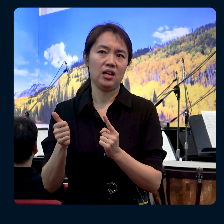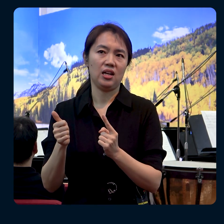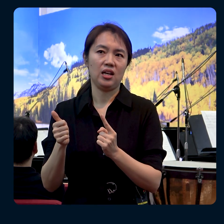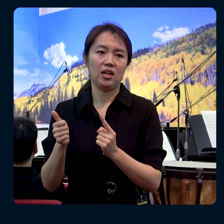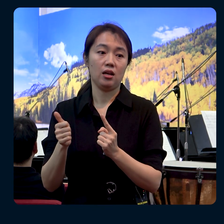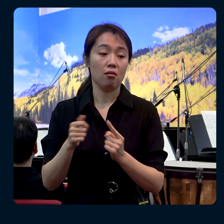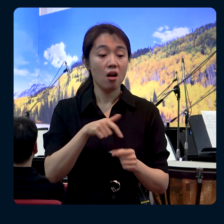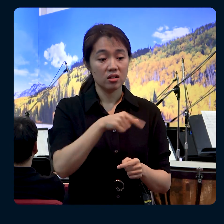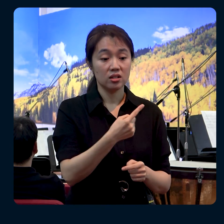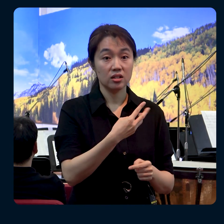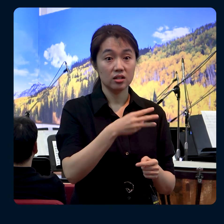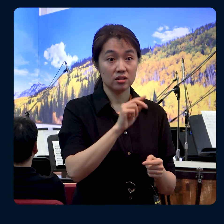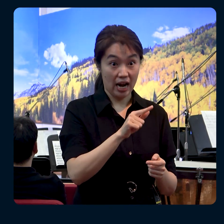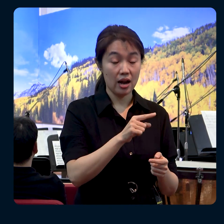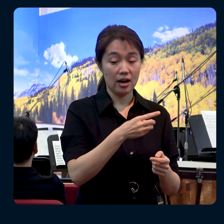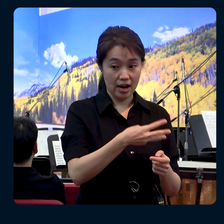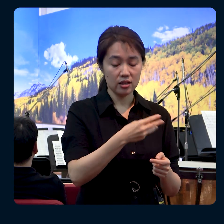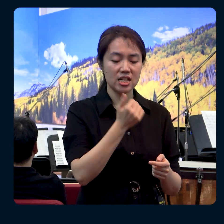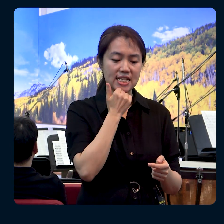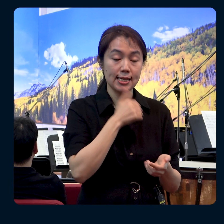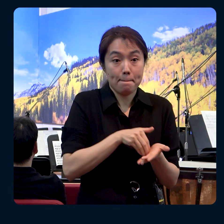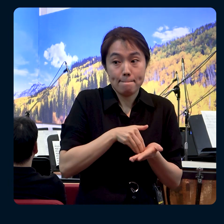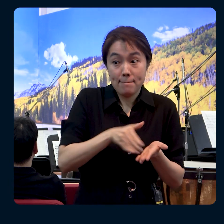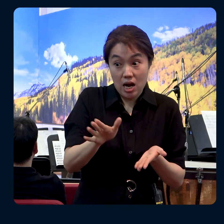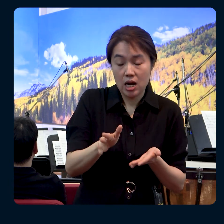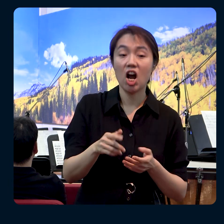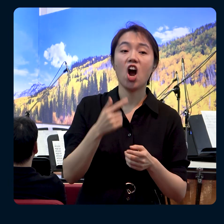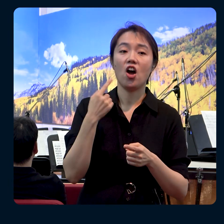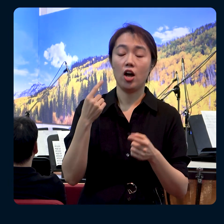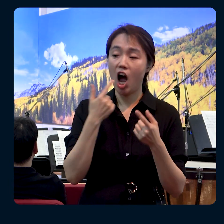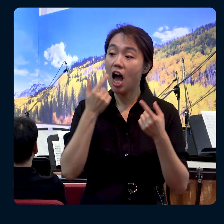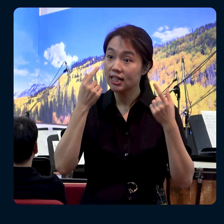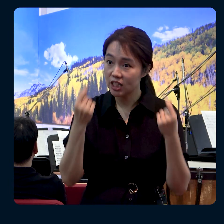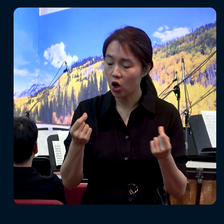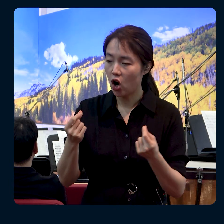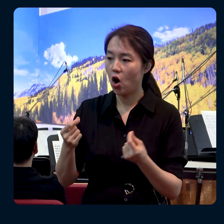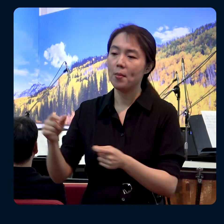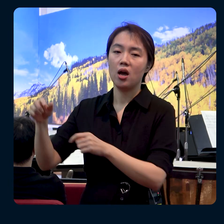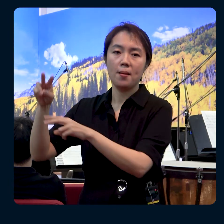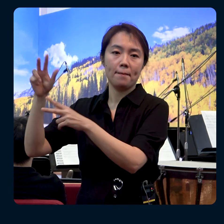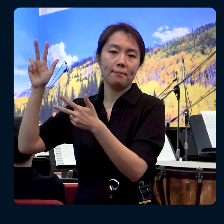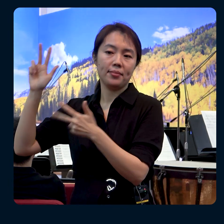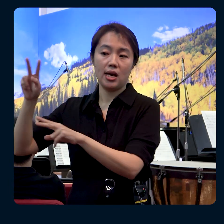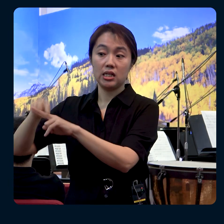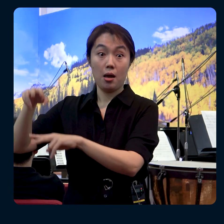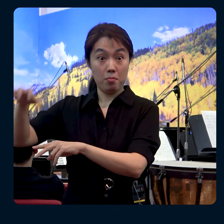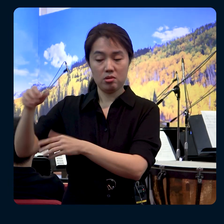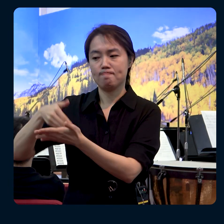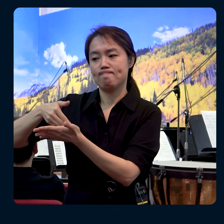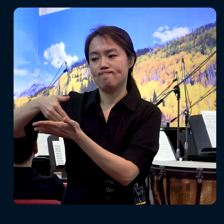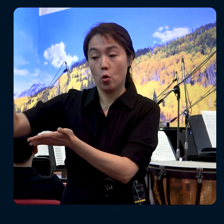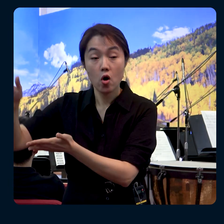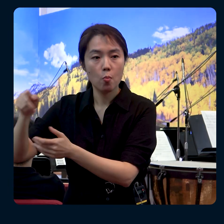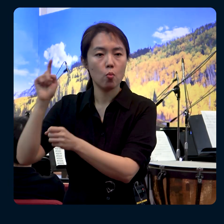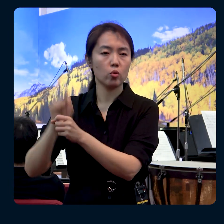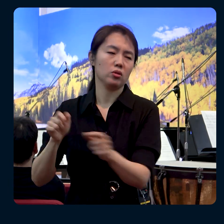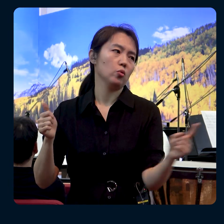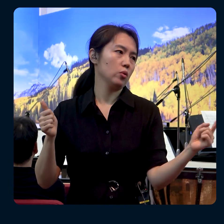그랄에서 다 이렇게 쫓았잖아요. 그것처럼 여기서도 거주할 수 없게 하려고 온 거예요. 그러니까 혼자 오지 않고 어떻게 했느냐? 누구랑